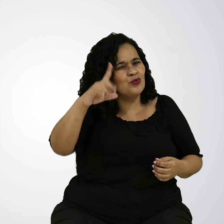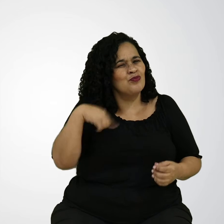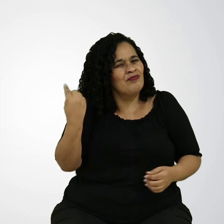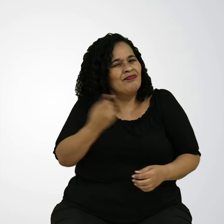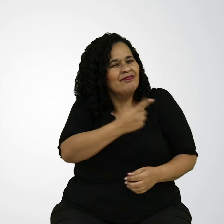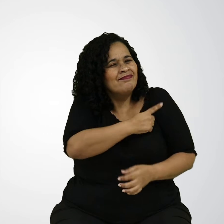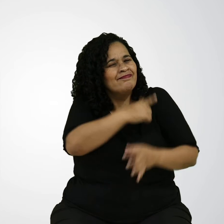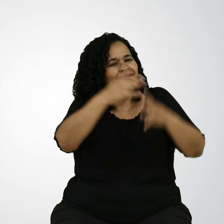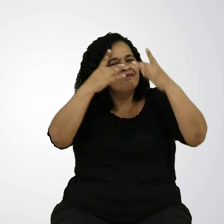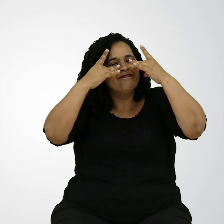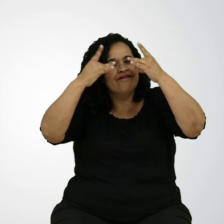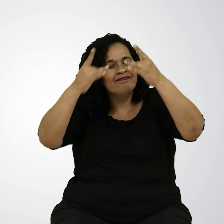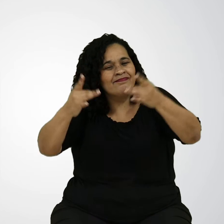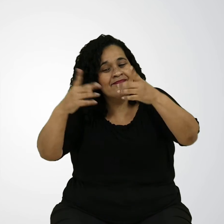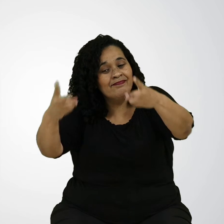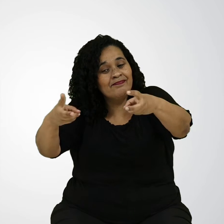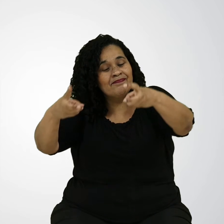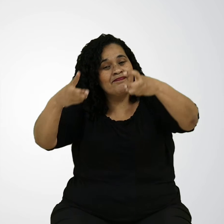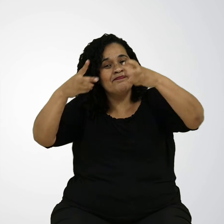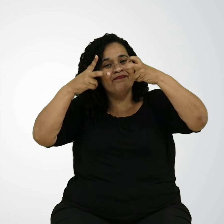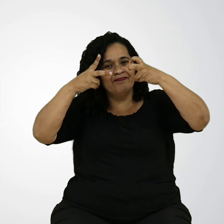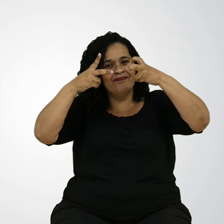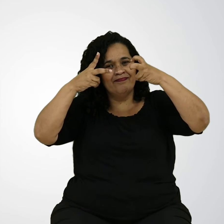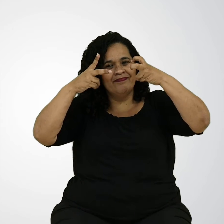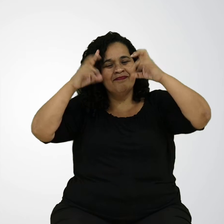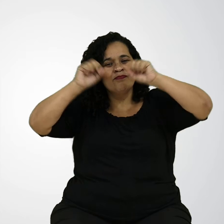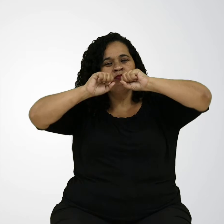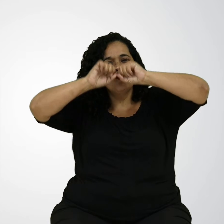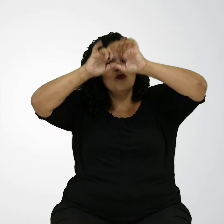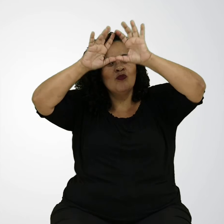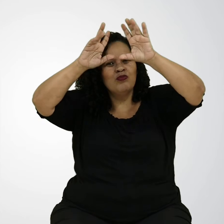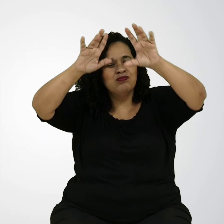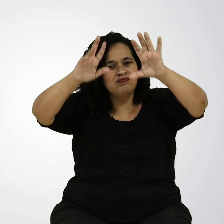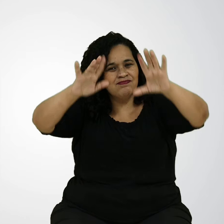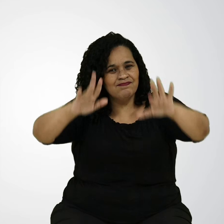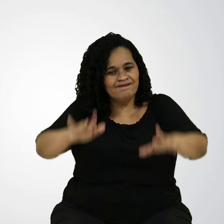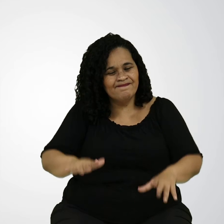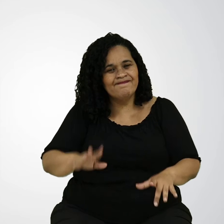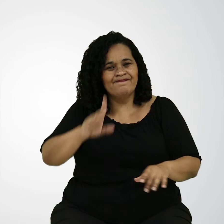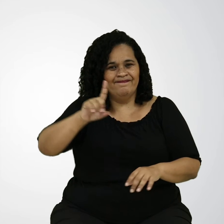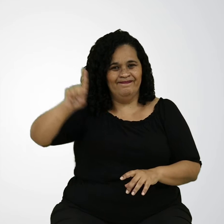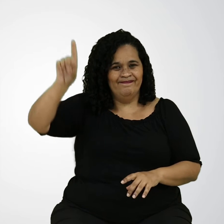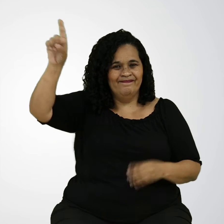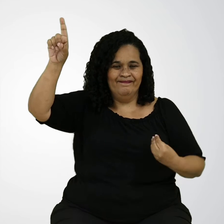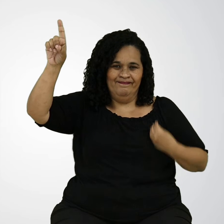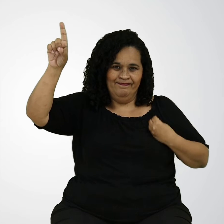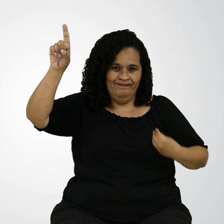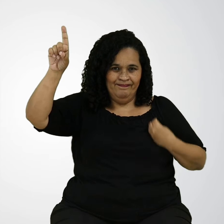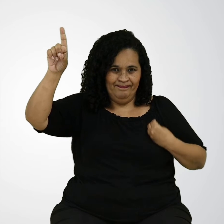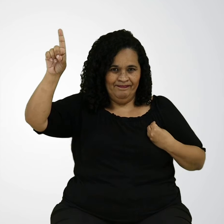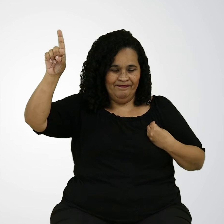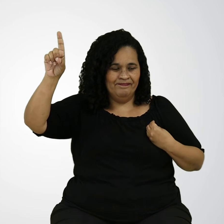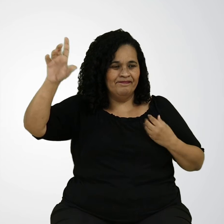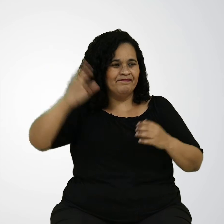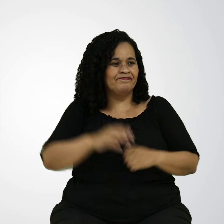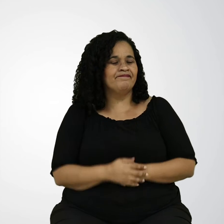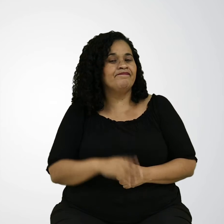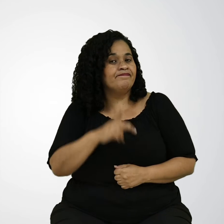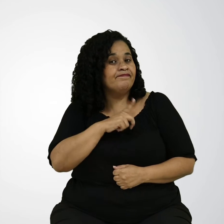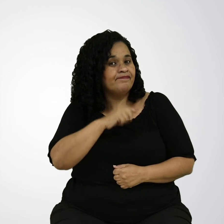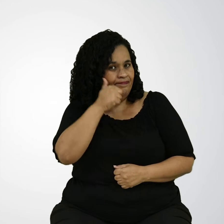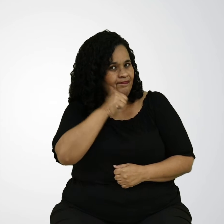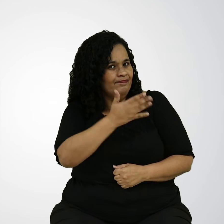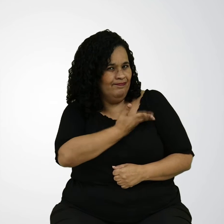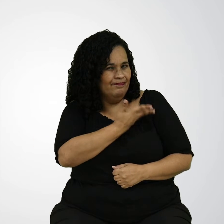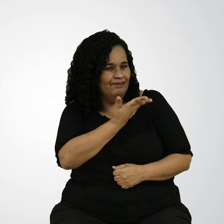mais de atenção. E para quem tem a mente, assim, não consegue guardar, né? Tem uma amiga minha que ela tem um exercício muito interessante,